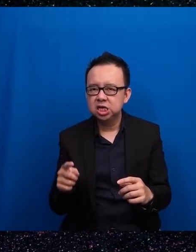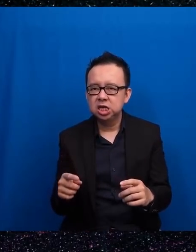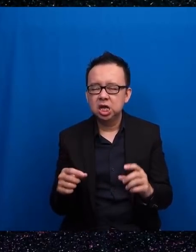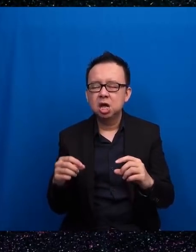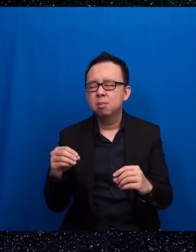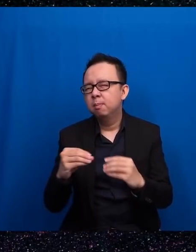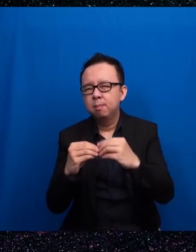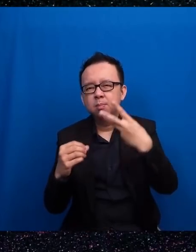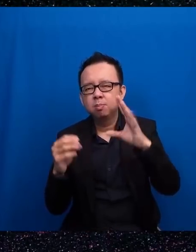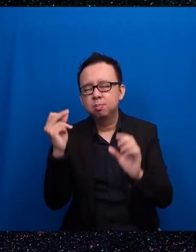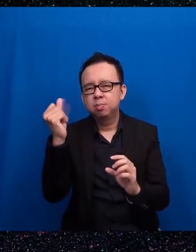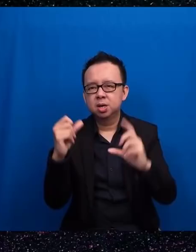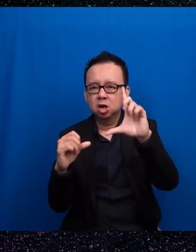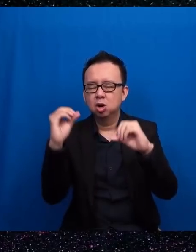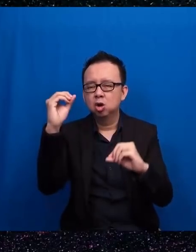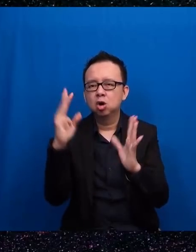tuh berlomba.